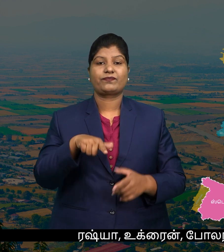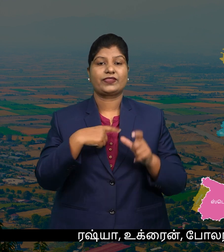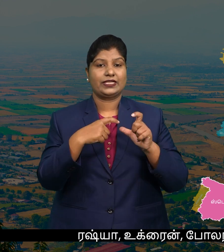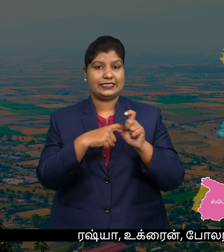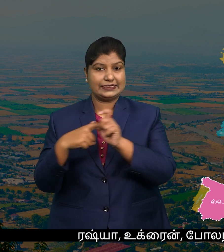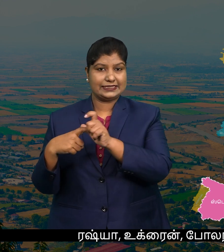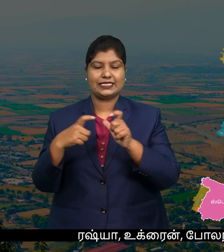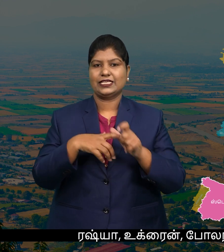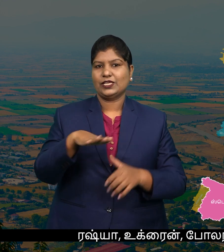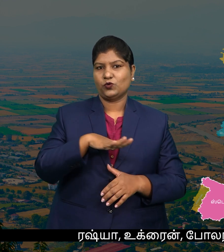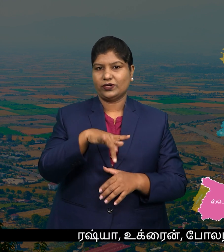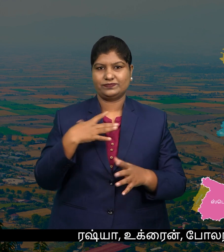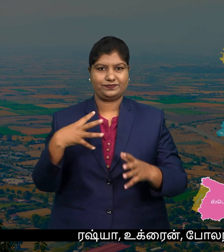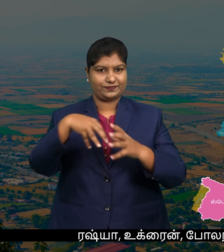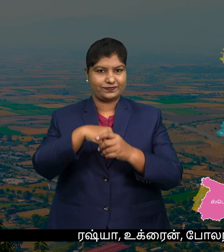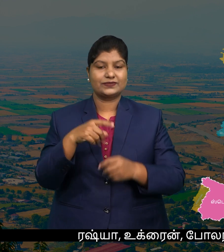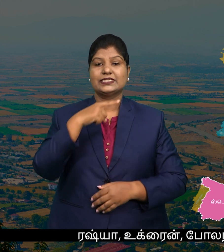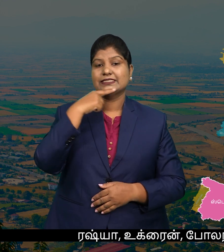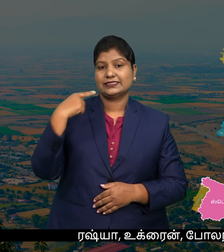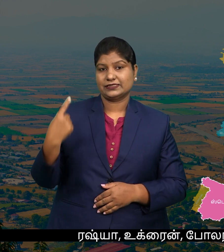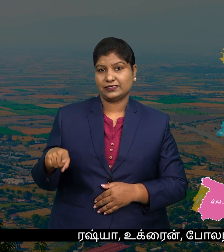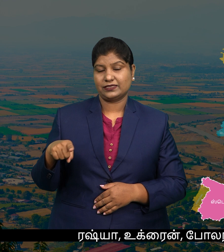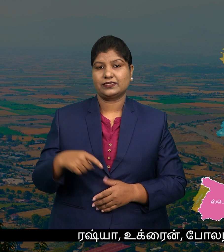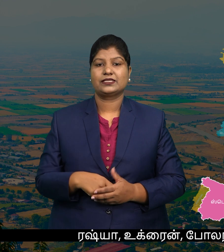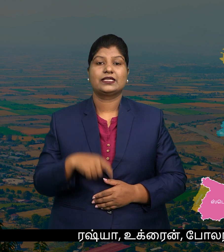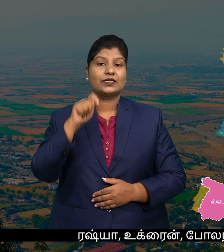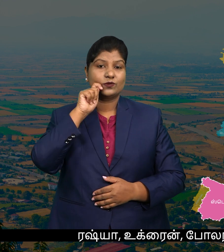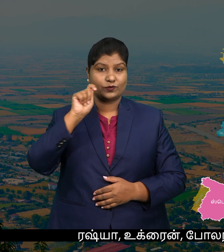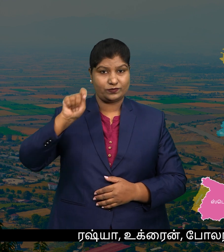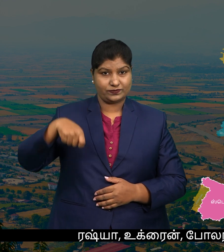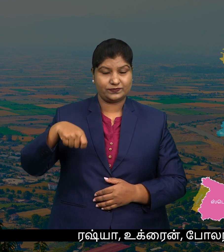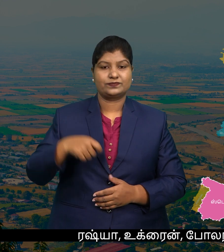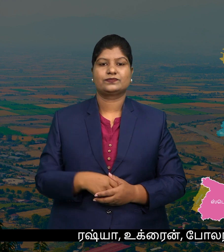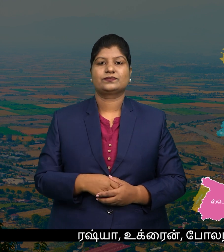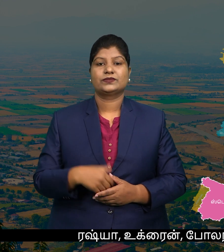ரஷ்யா, உக்ரைன், போலாந்து மற்றும் பெலாரஸ் உட்பட